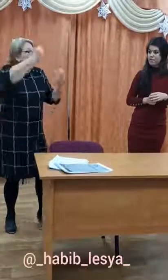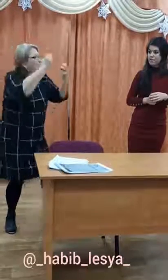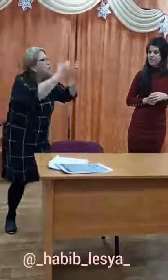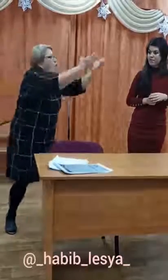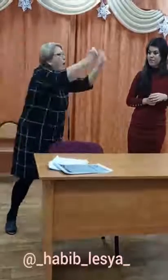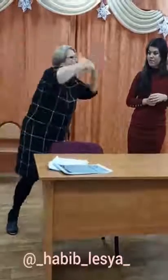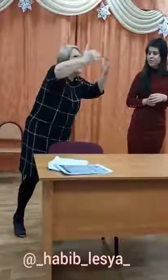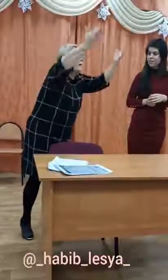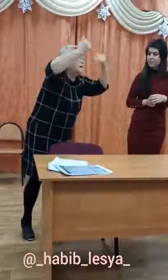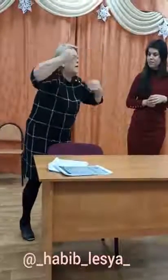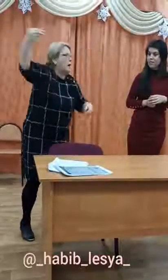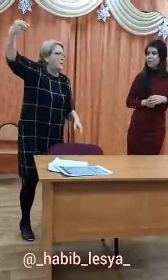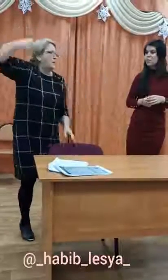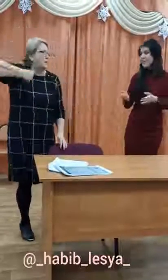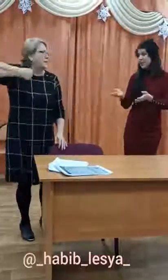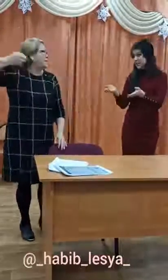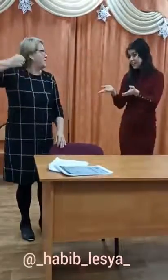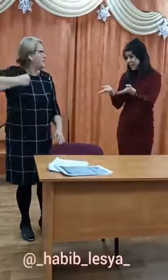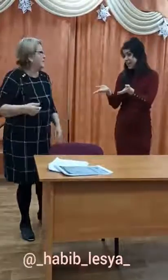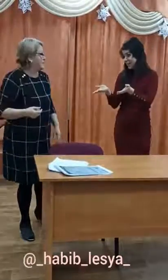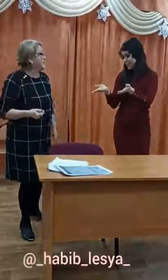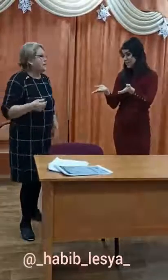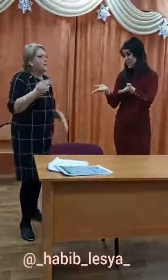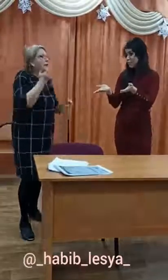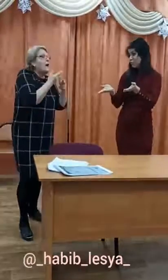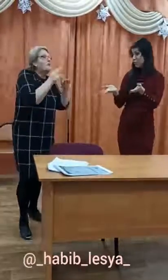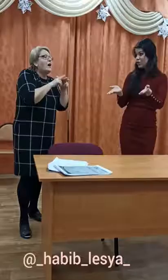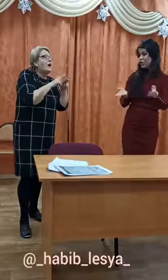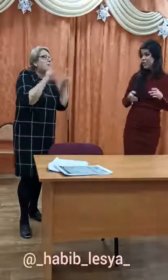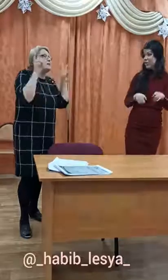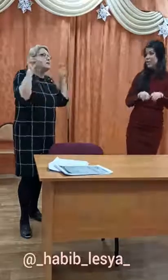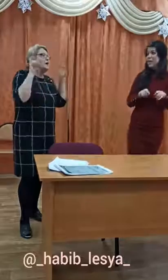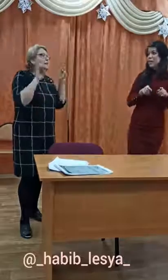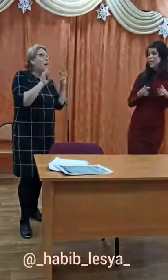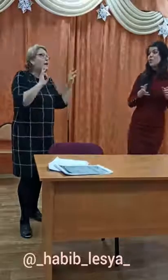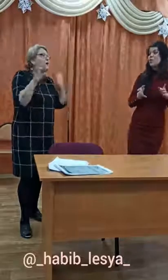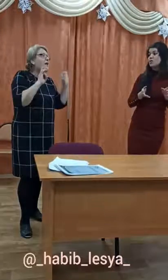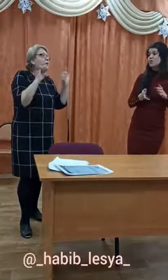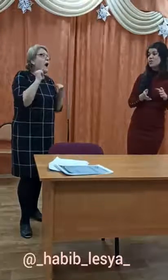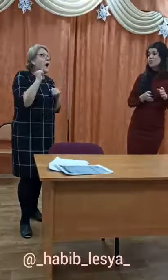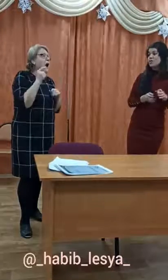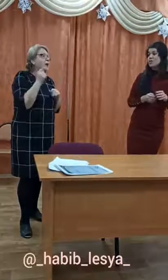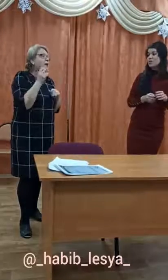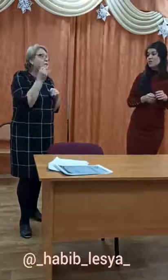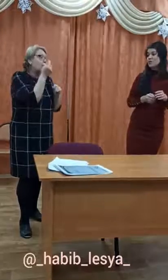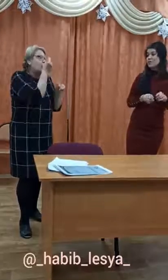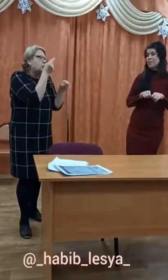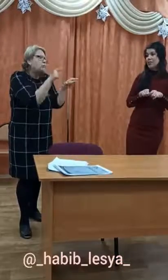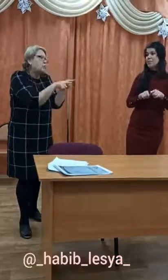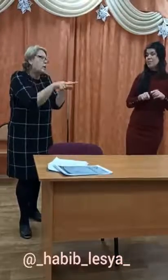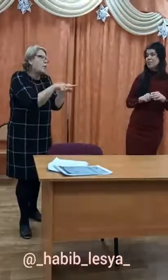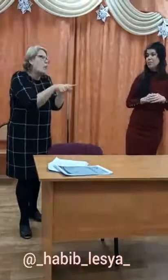еще. А мне ну платят. Как рекламное агентство уж получается. Это, как похоже. Реклама агентство похоже.